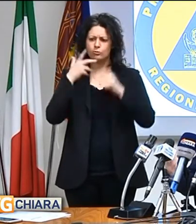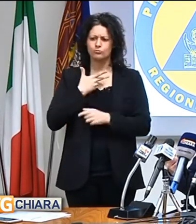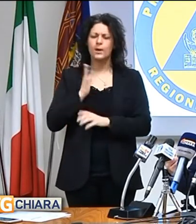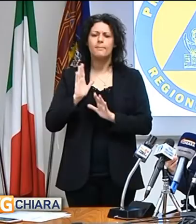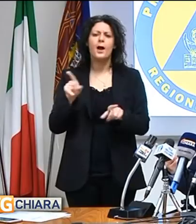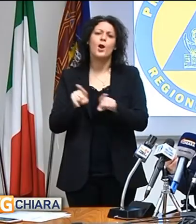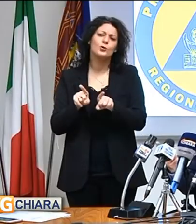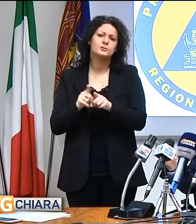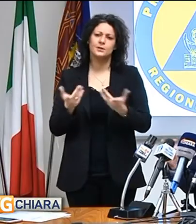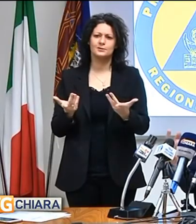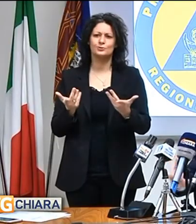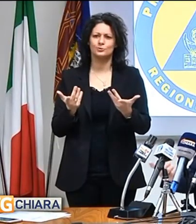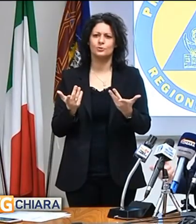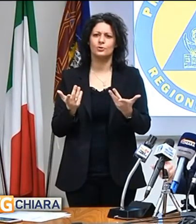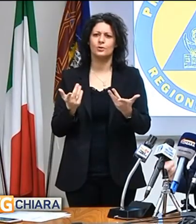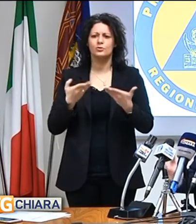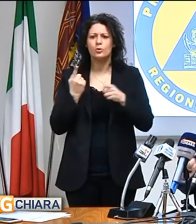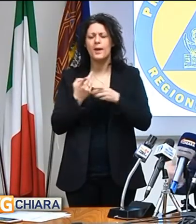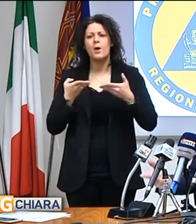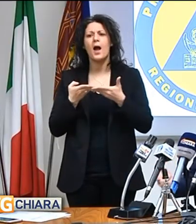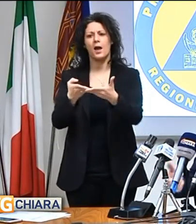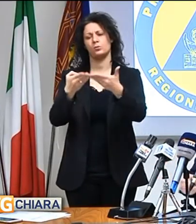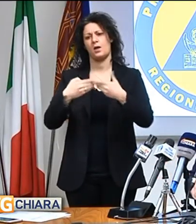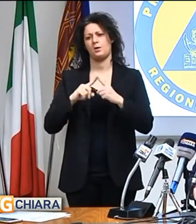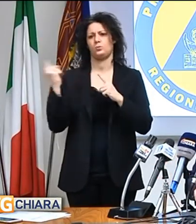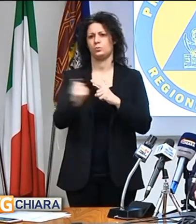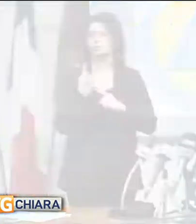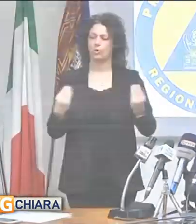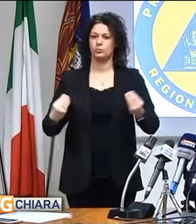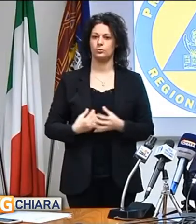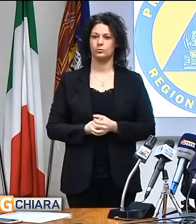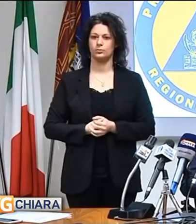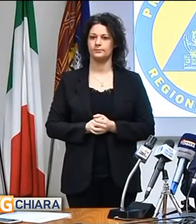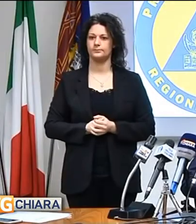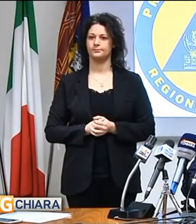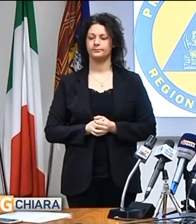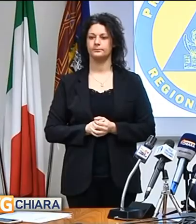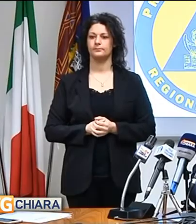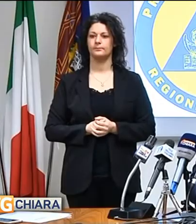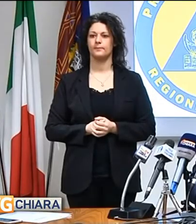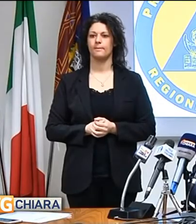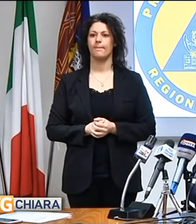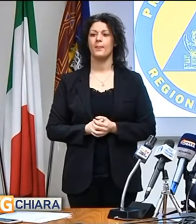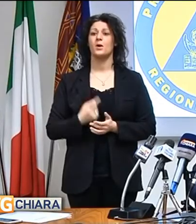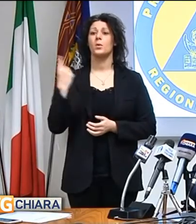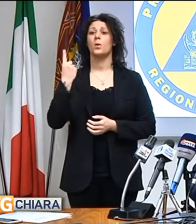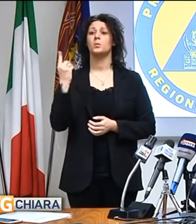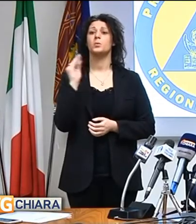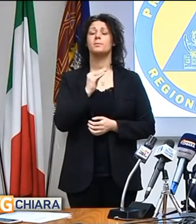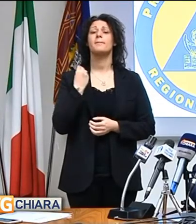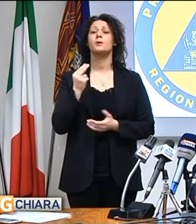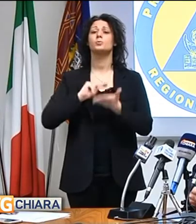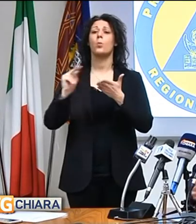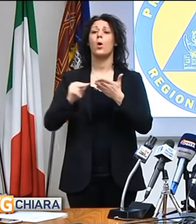del stiamo a casa, aiutiamoci anche con questo sistema. Qualcuno mi chiede: ma quando apriranno le scuole?